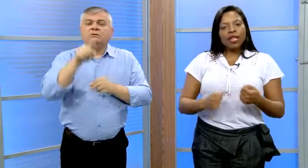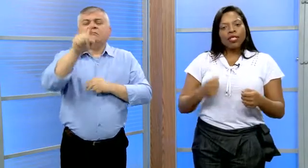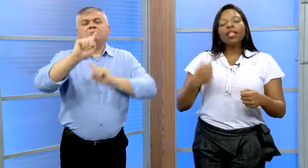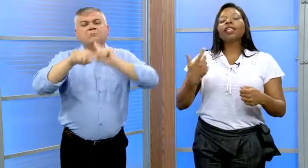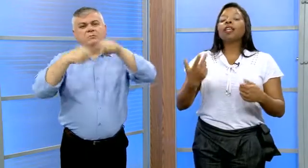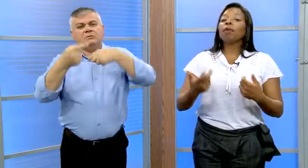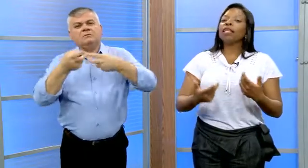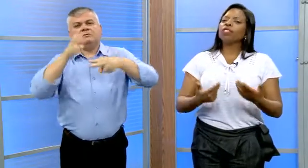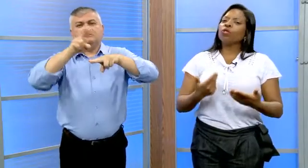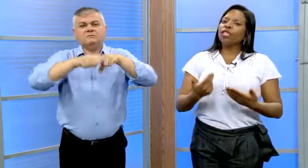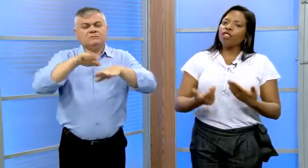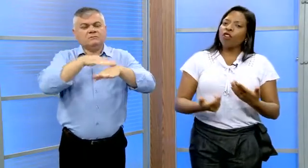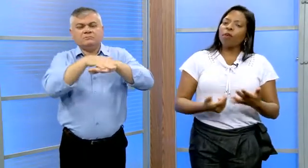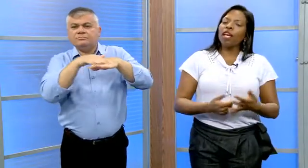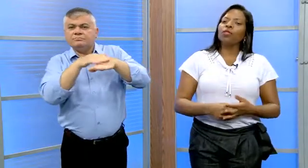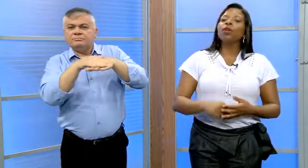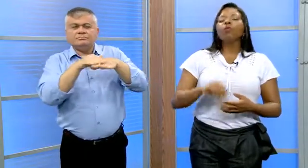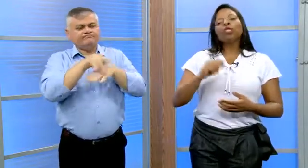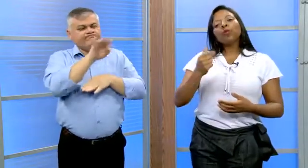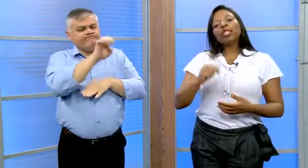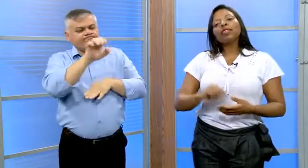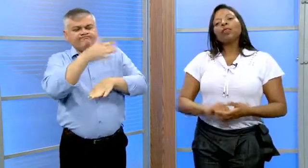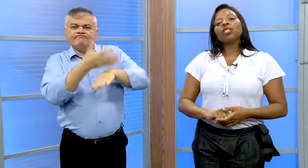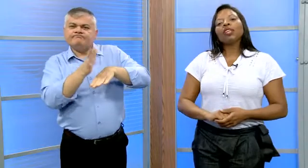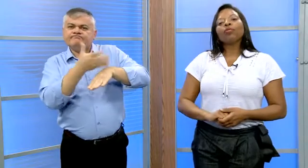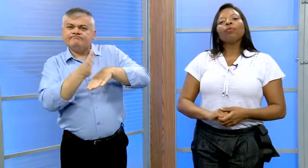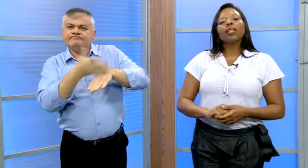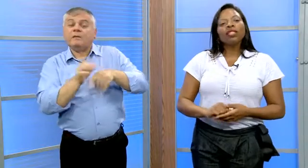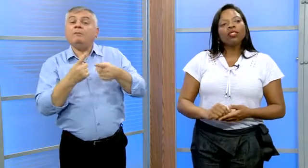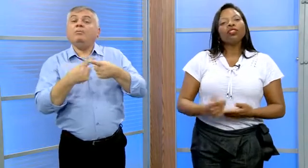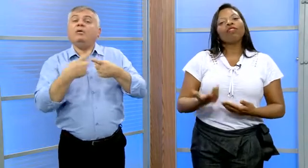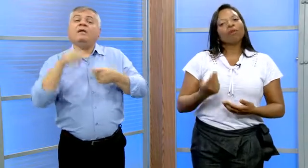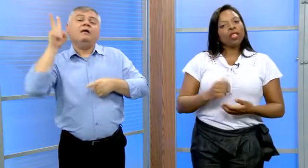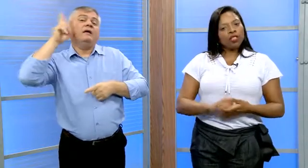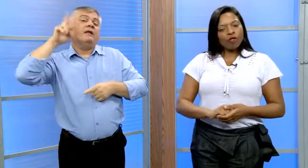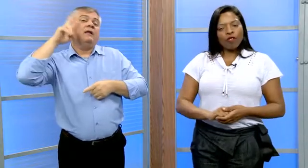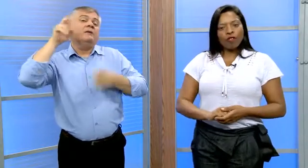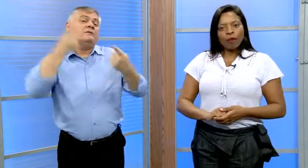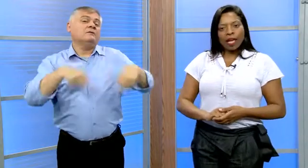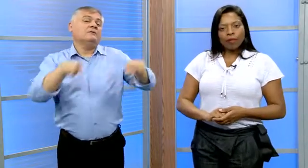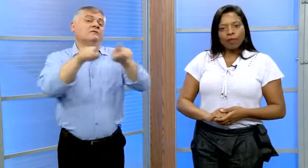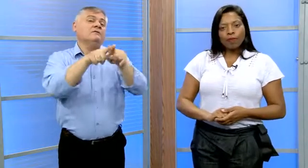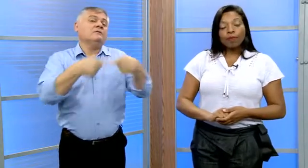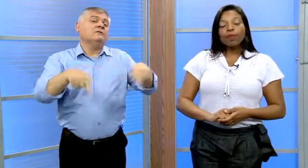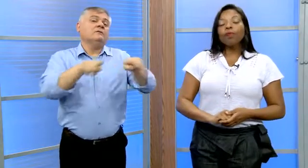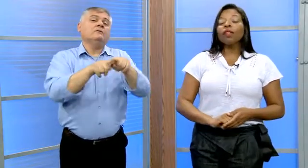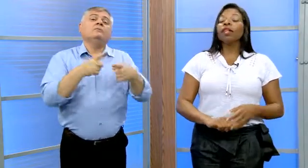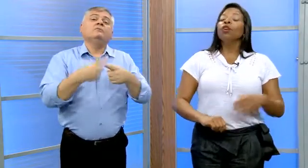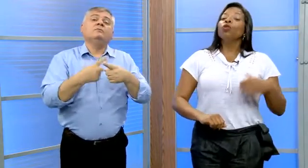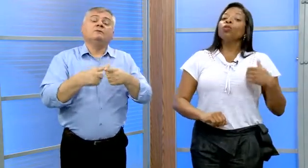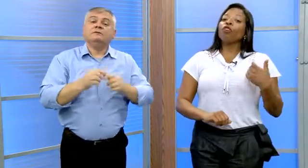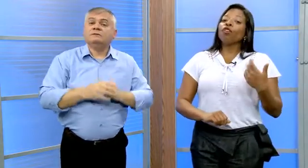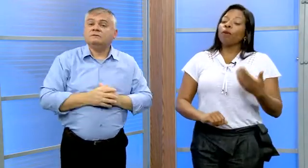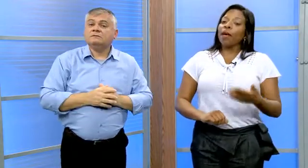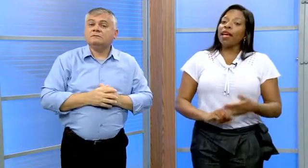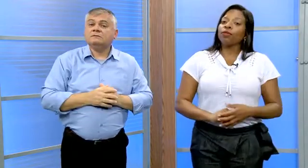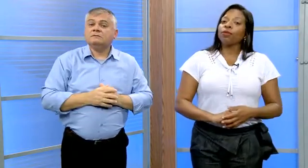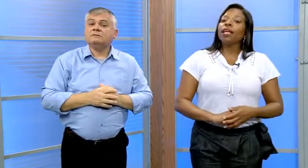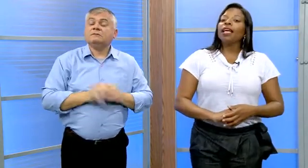tarde e trabalhando com esse alfabeto. Mas por que estamos retomando novamente o alfabeto? Porque o alfabeto, ele